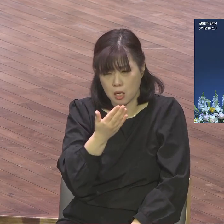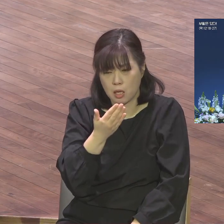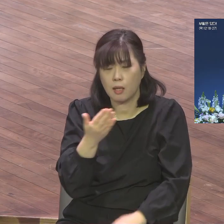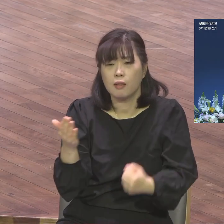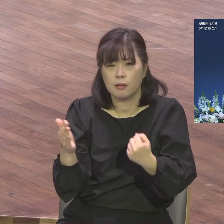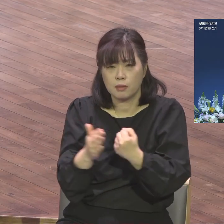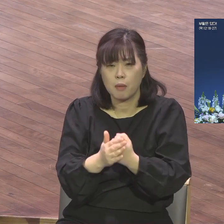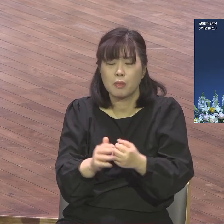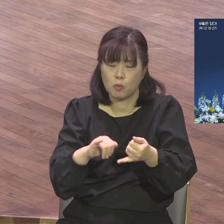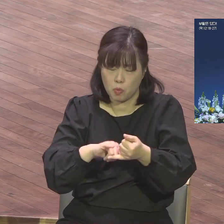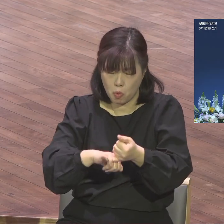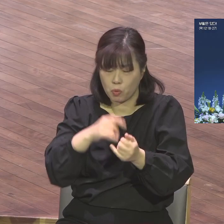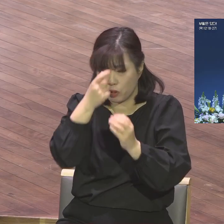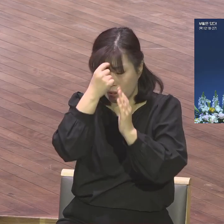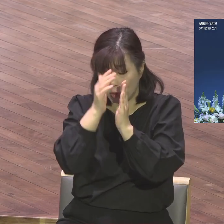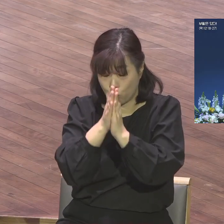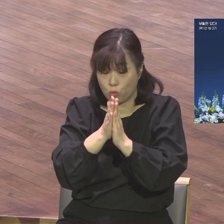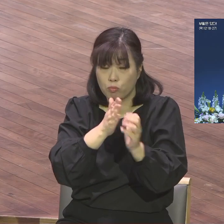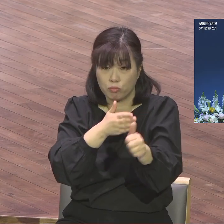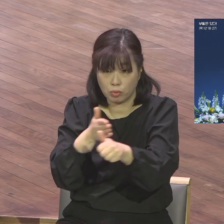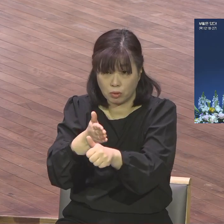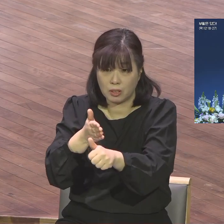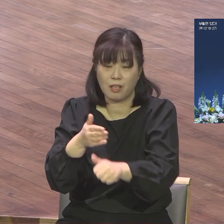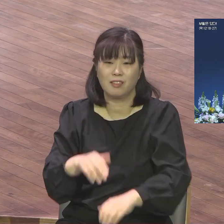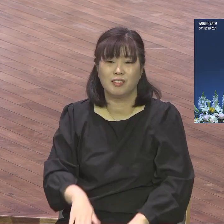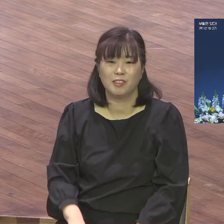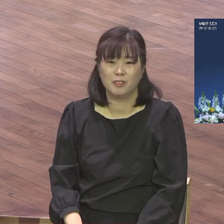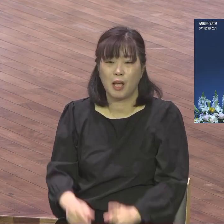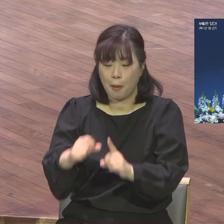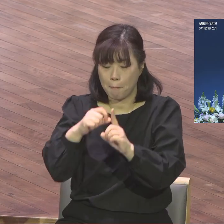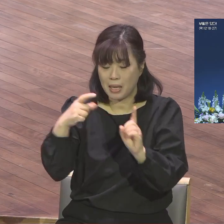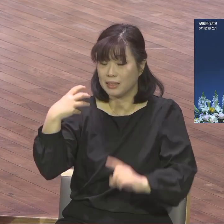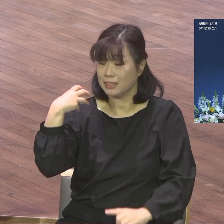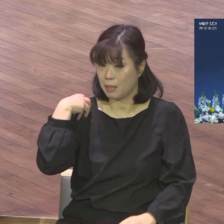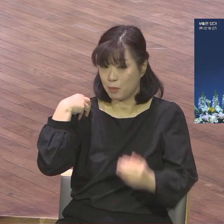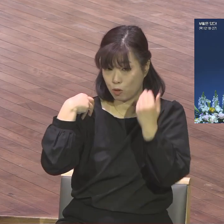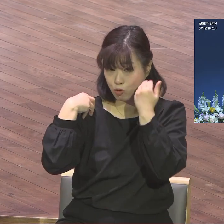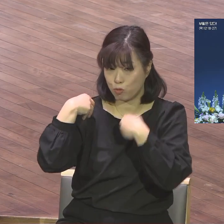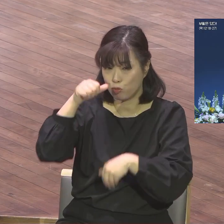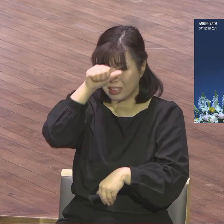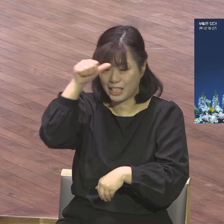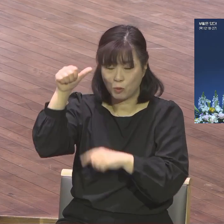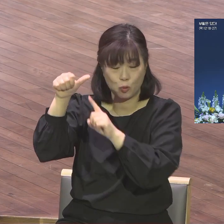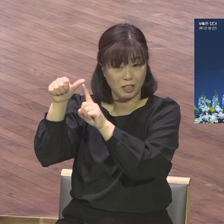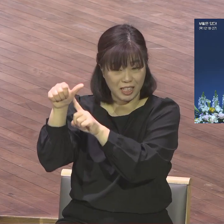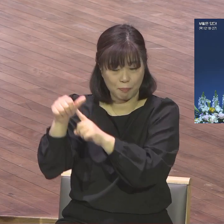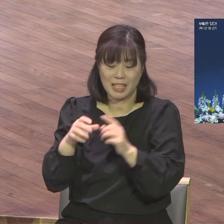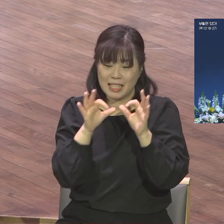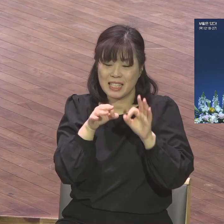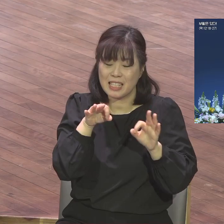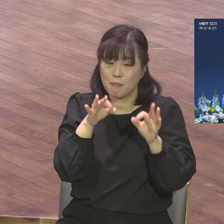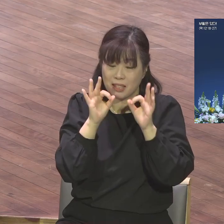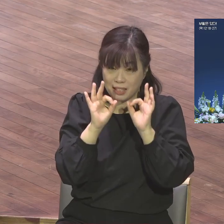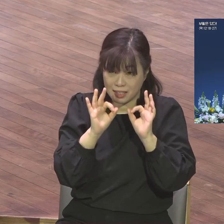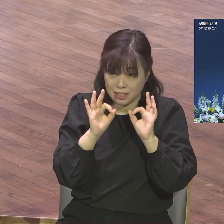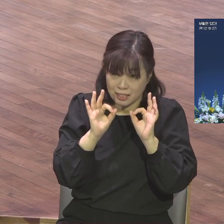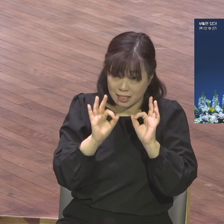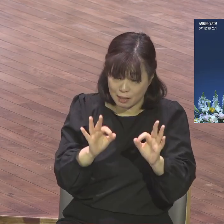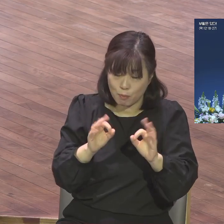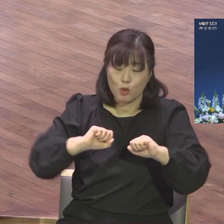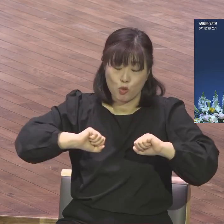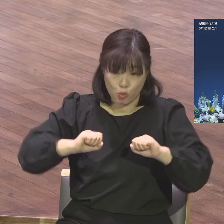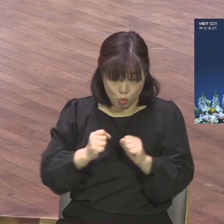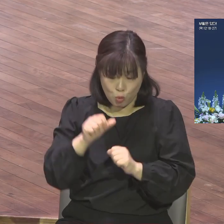새 장로님이 그렇게 가셔서 십주인도 하고 헌신을 많이 했습니다. 너무 감사드리고 지금